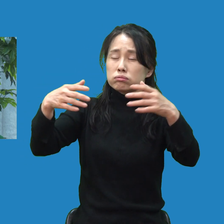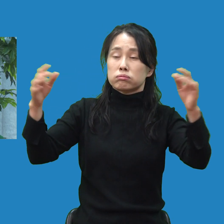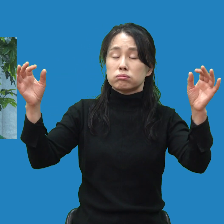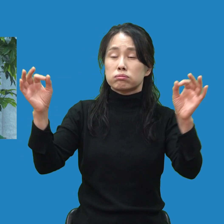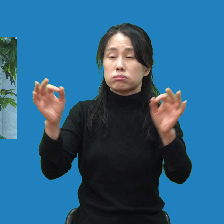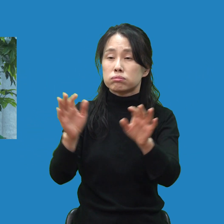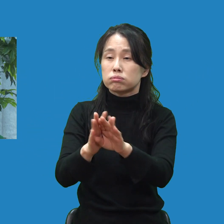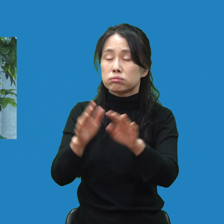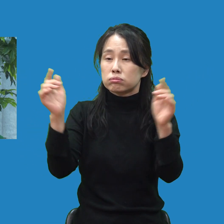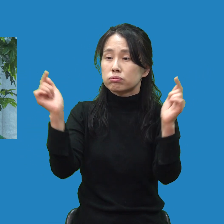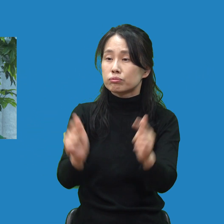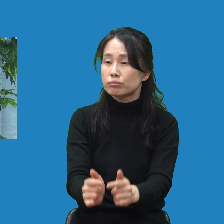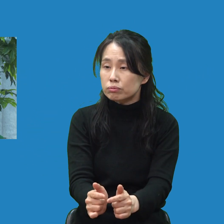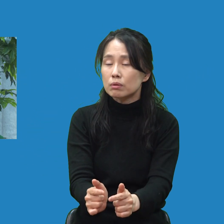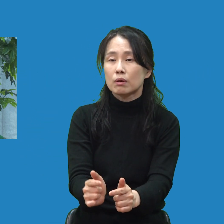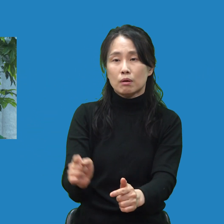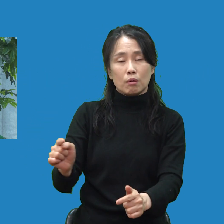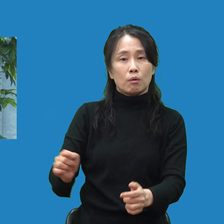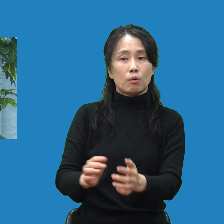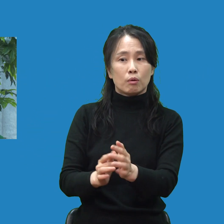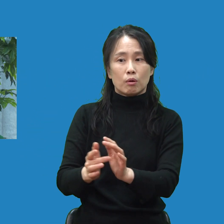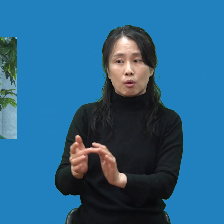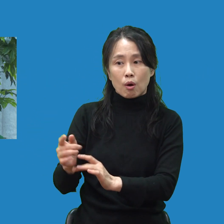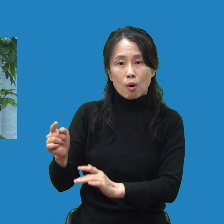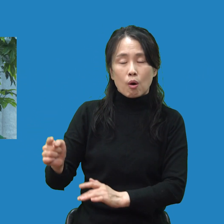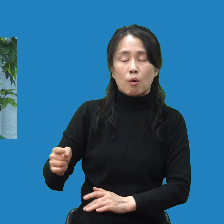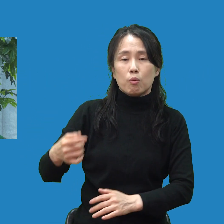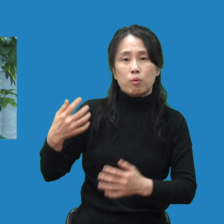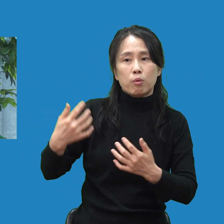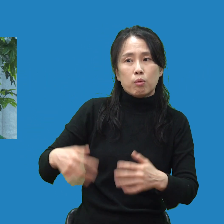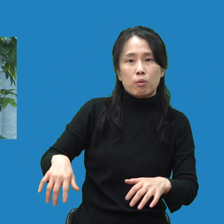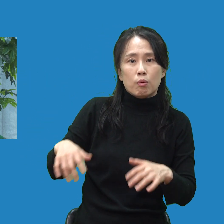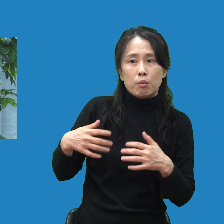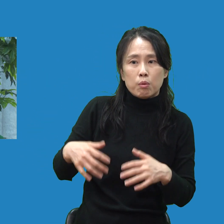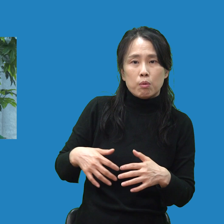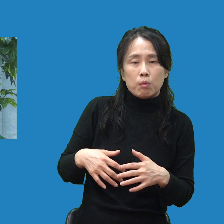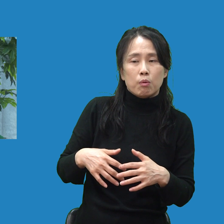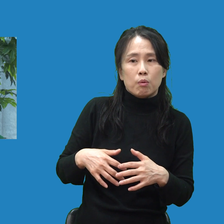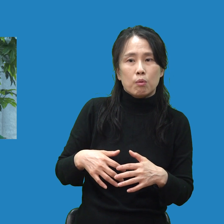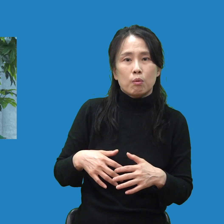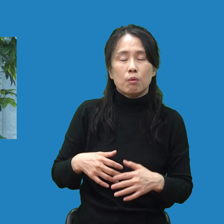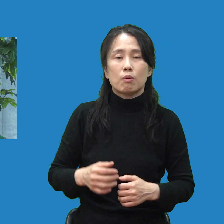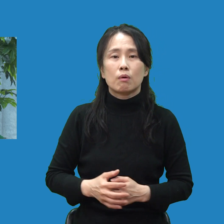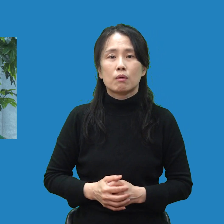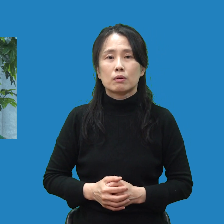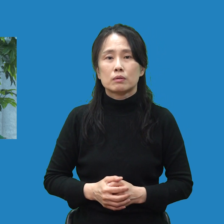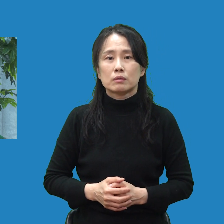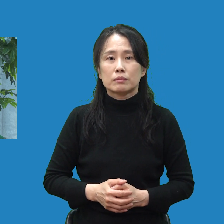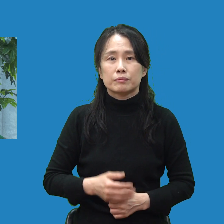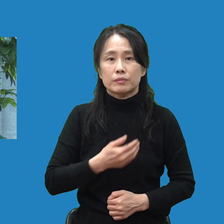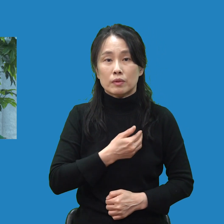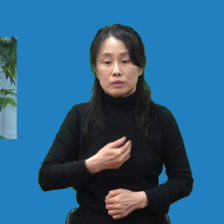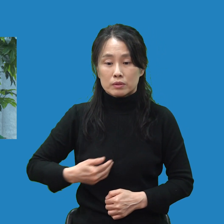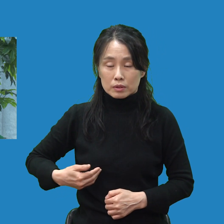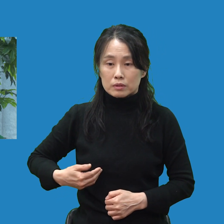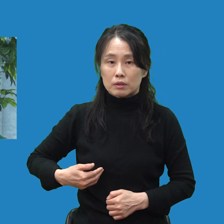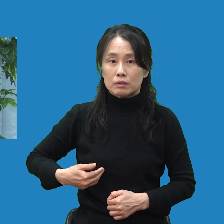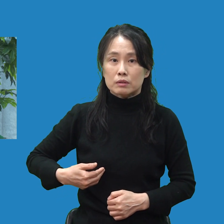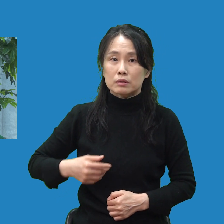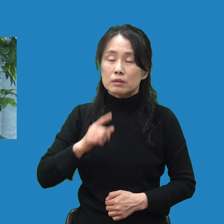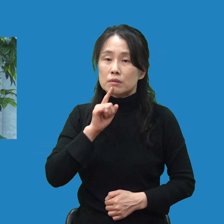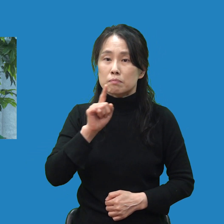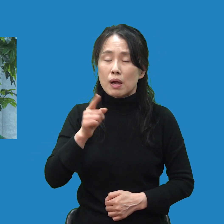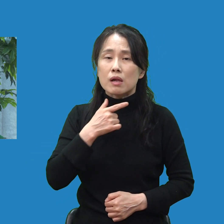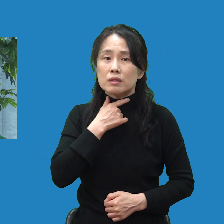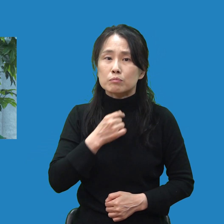있었다. 여러분이 이게 왜 놀랐겠습니까? 제자들이 마가 지금 무슨 얘기를 하고 싶어